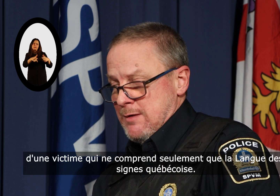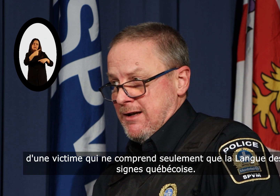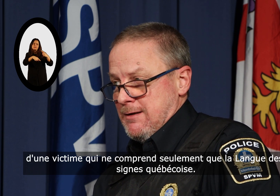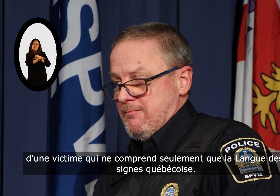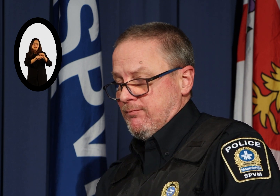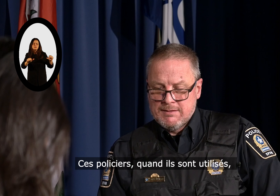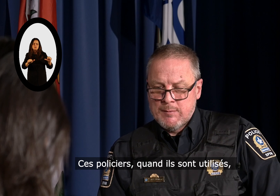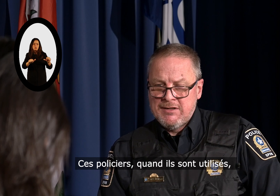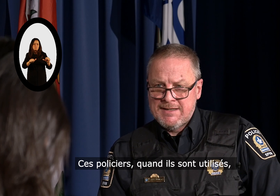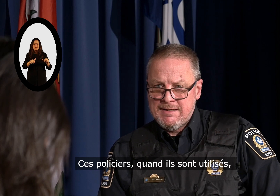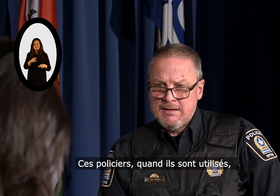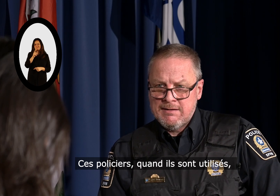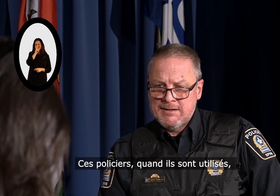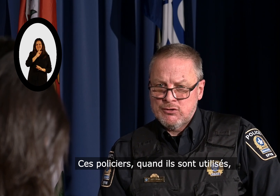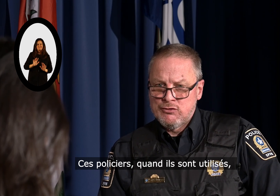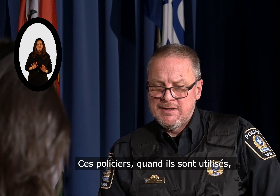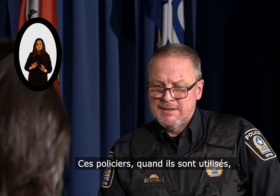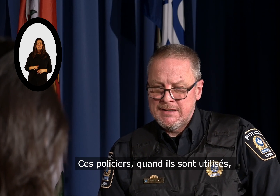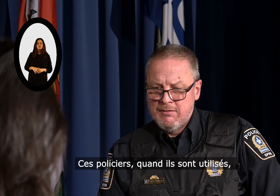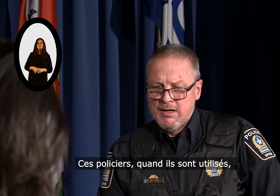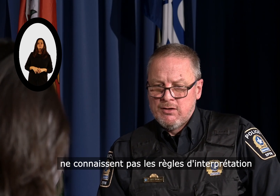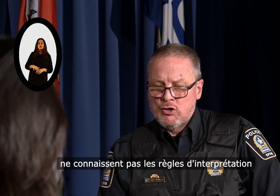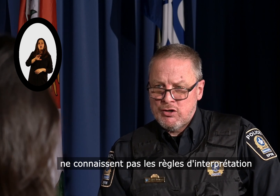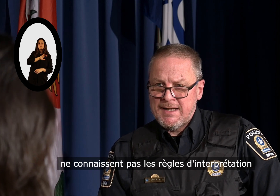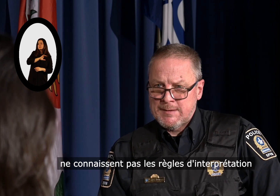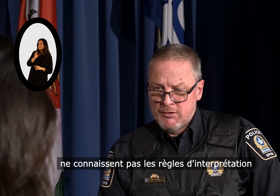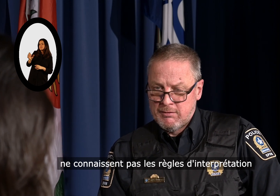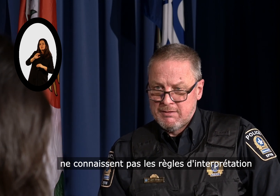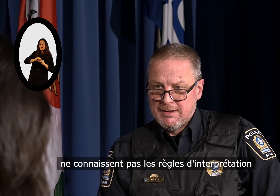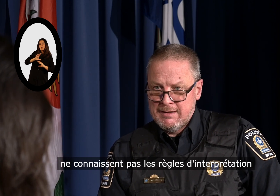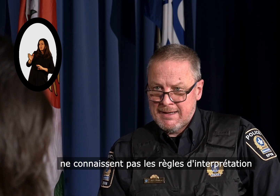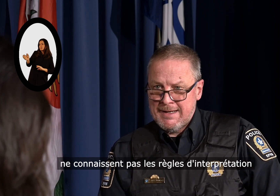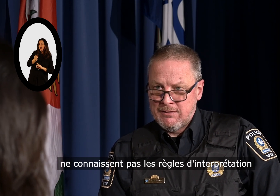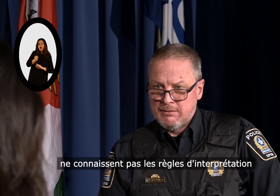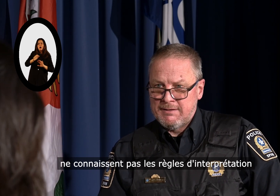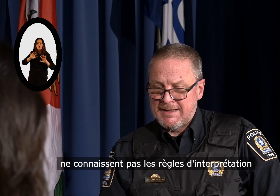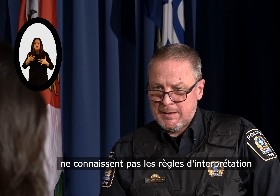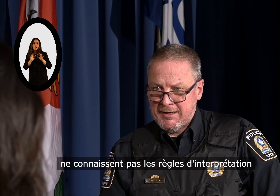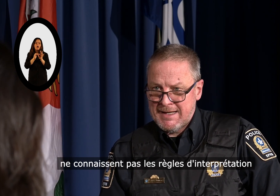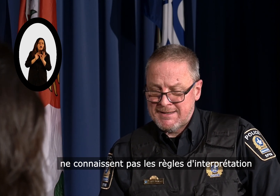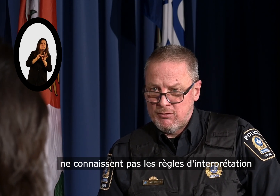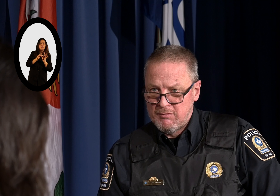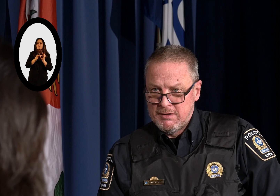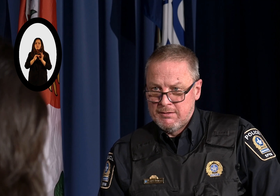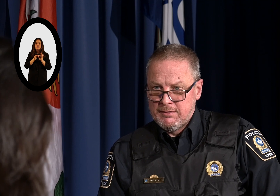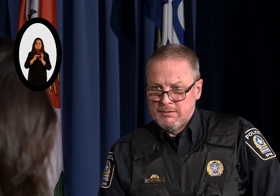Québec. Ces policiers, quand ils sont utilisés, ne connaissent pas les règles d'interprétation